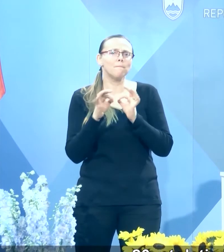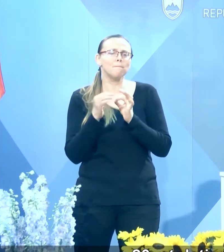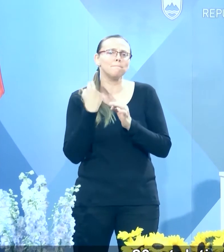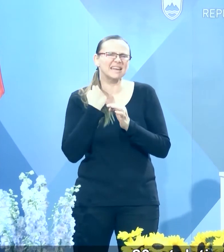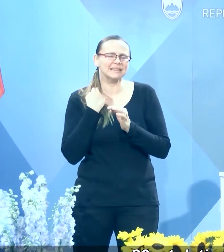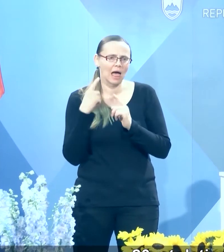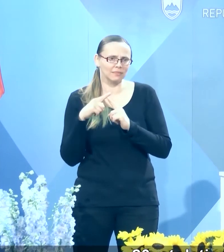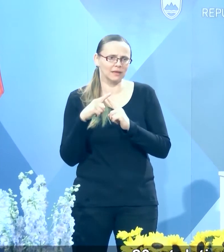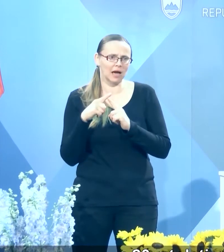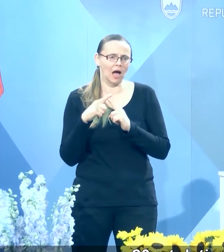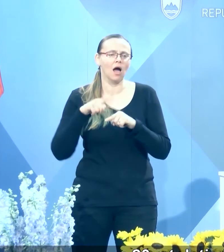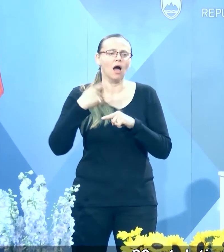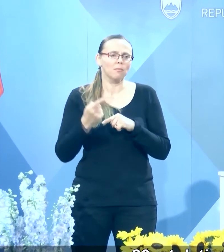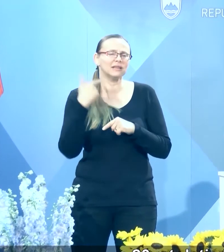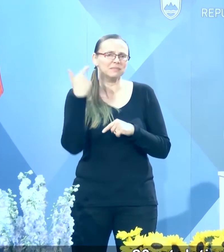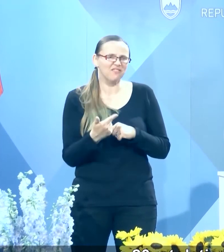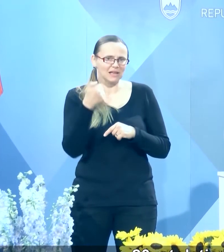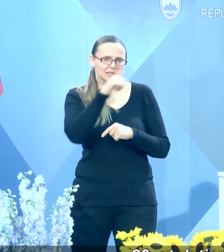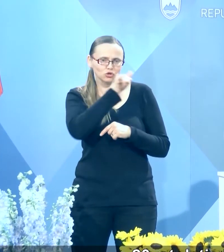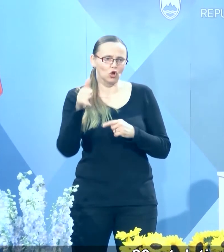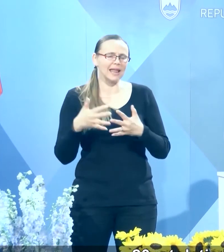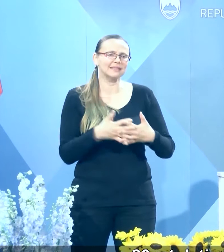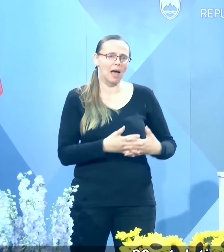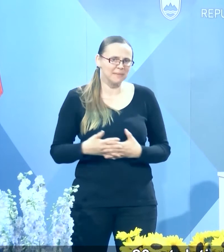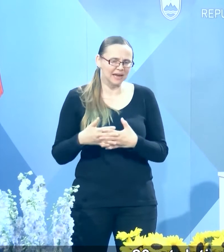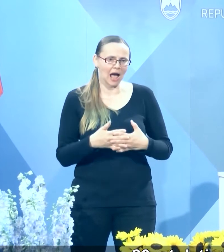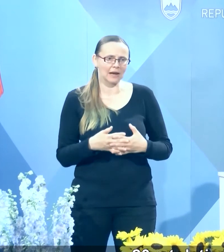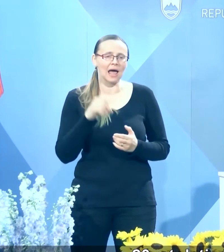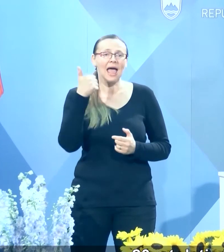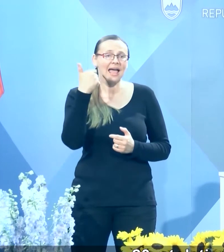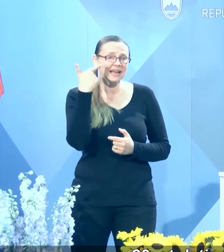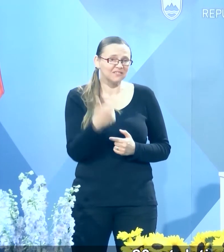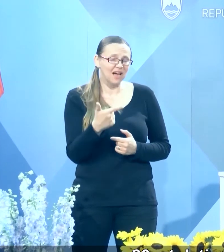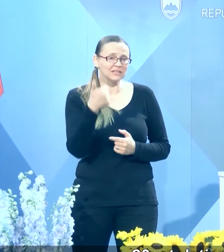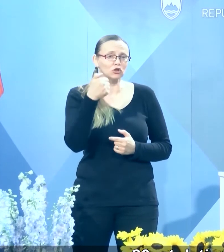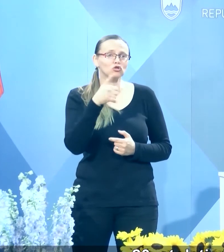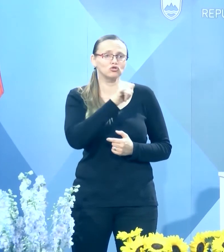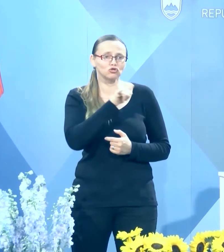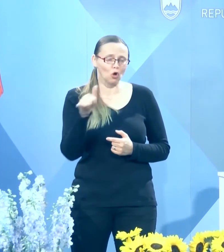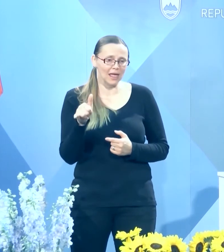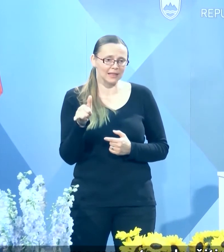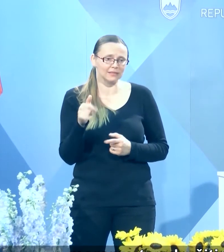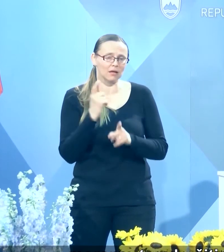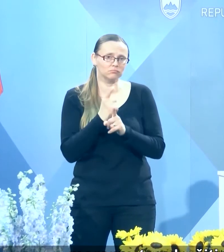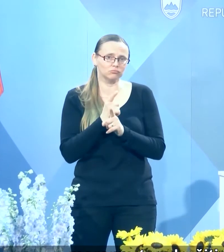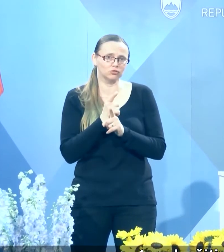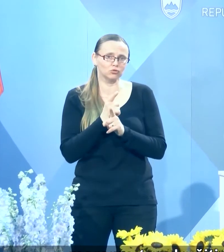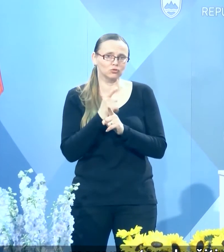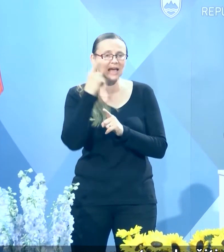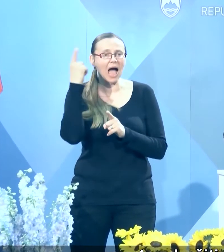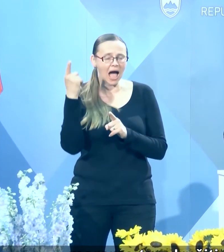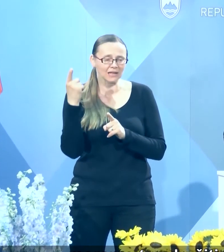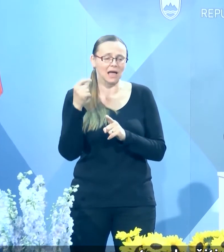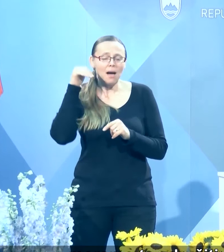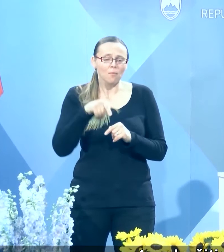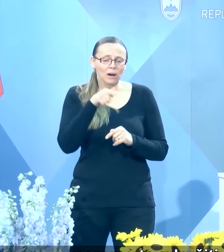20. stoletje Pax Americana in 21. stoletje Pax Aziensis, moramo to